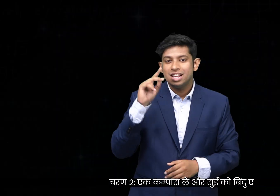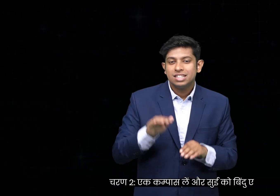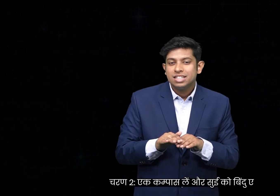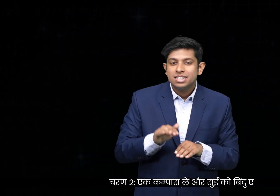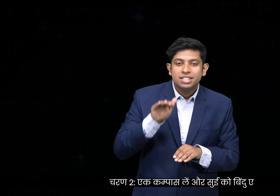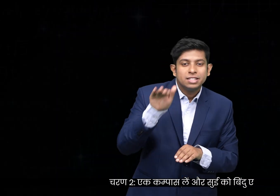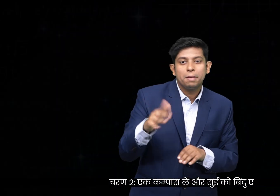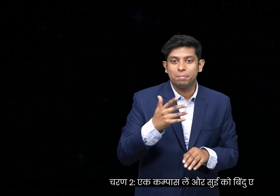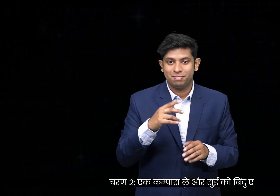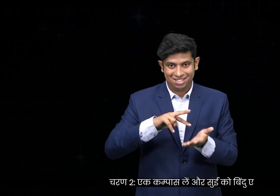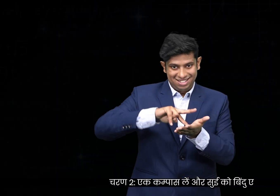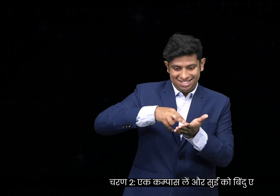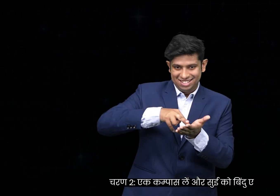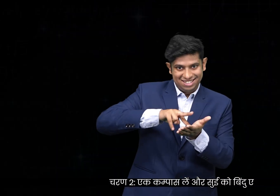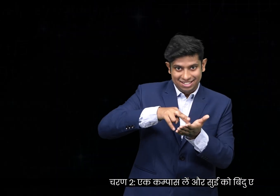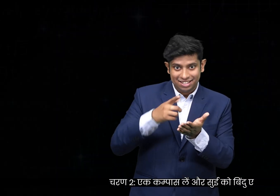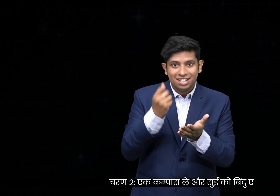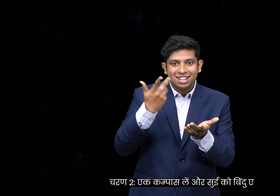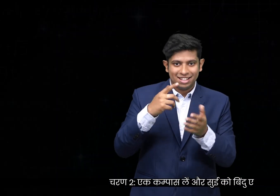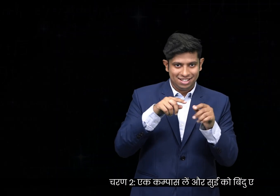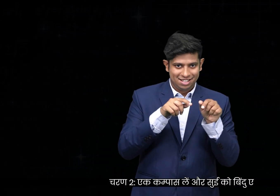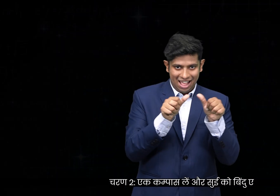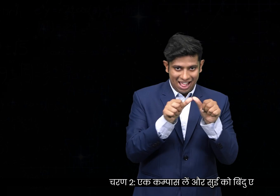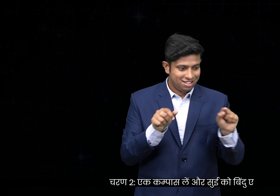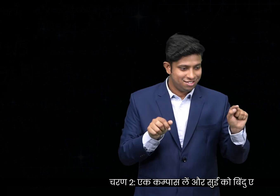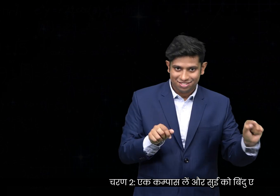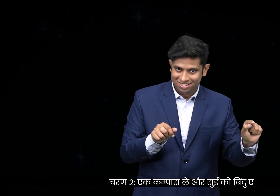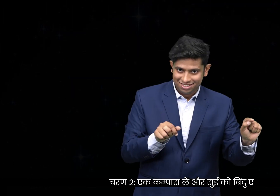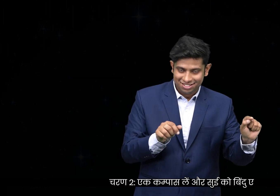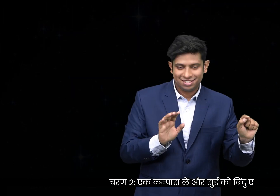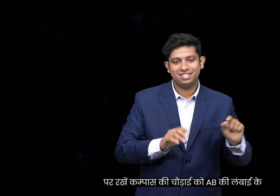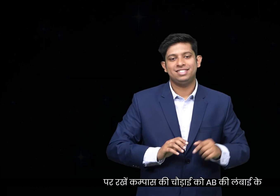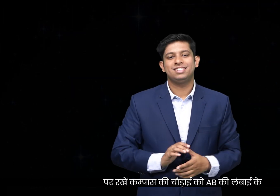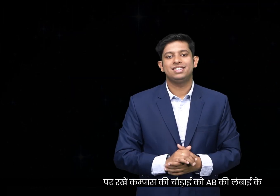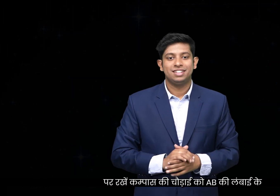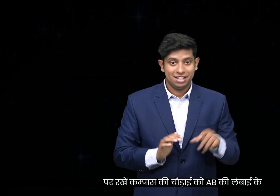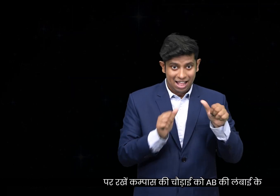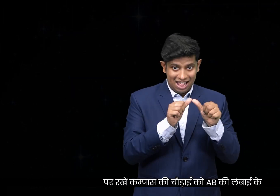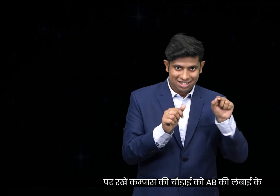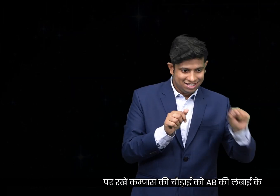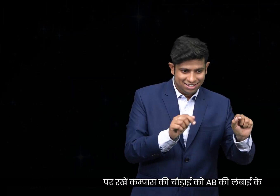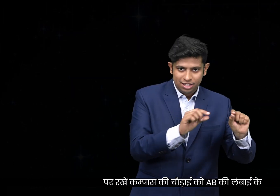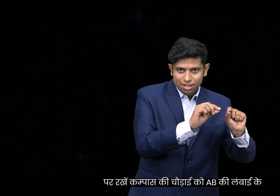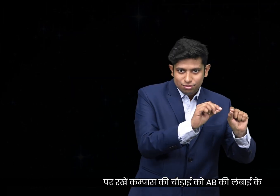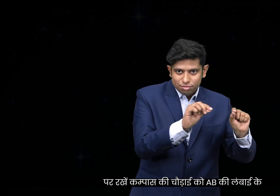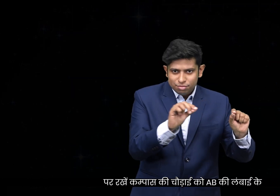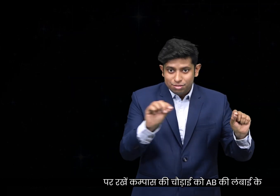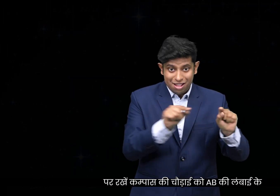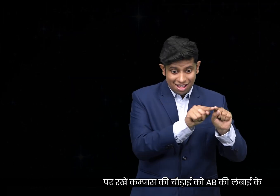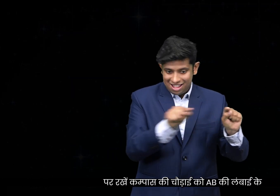चरण 2, एक कंपास लें और सुई को बिंदु A पर रखें। कंपास की चौड़ाई को AB